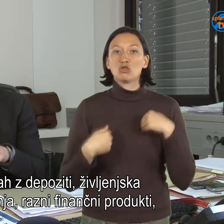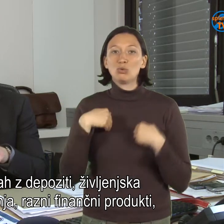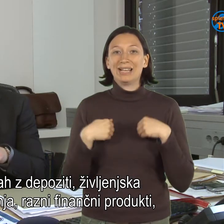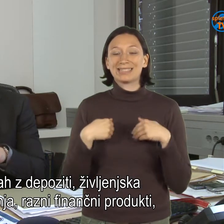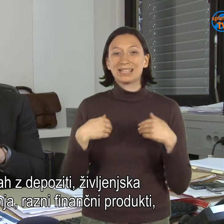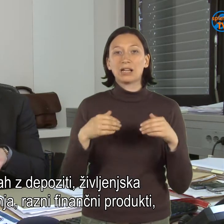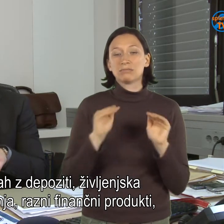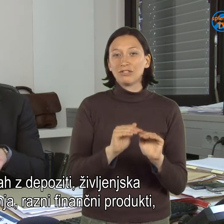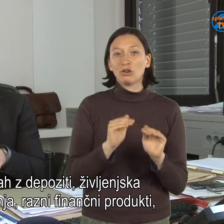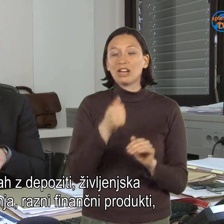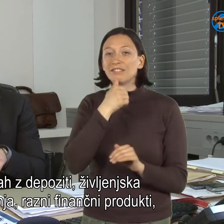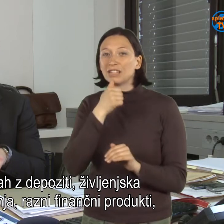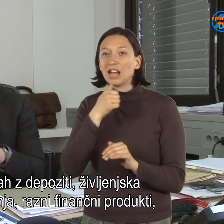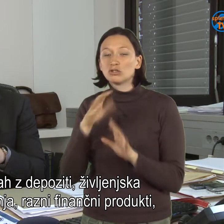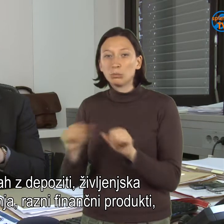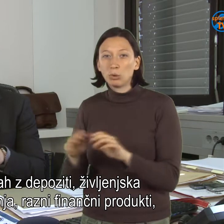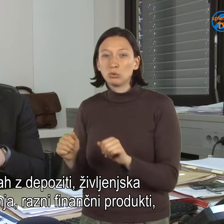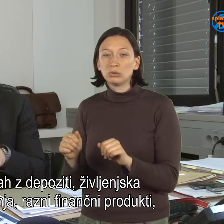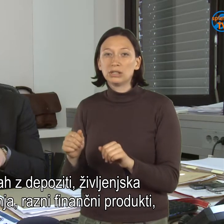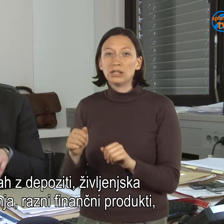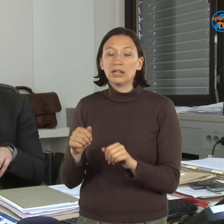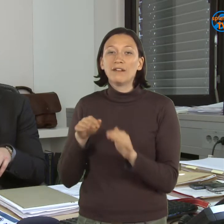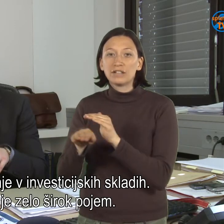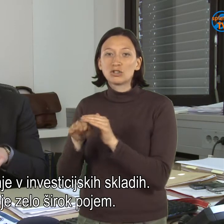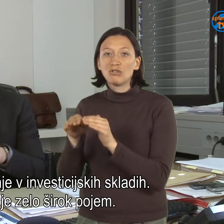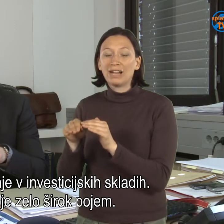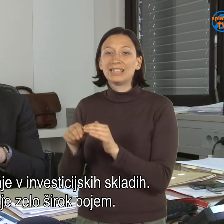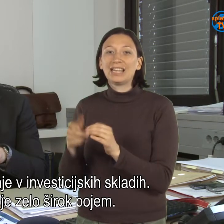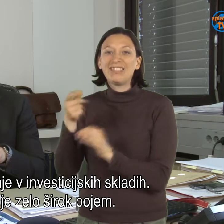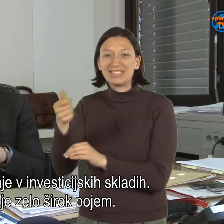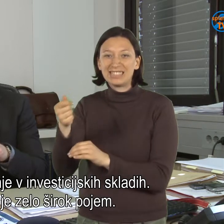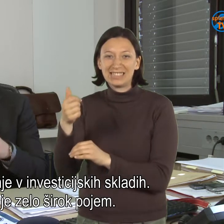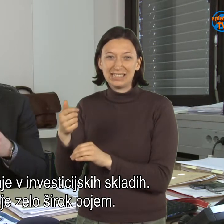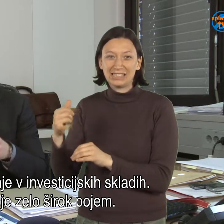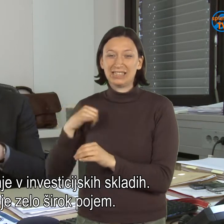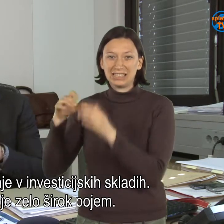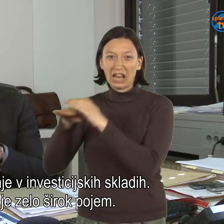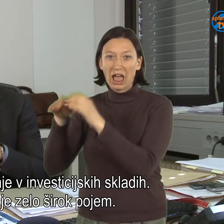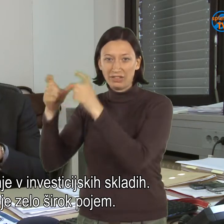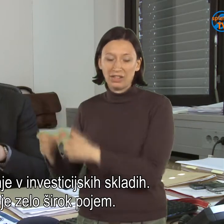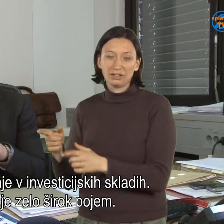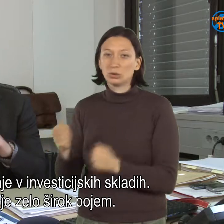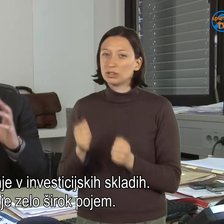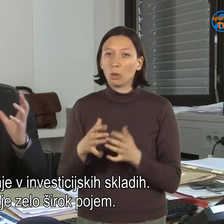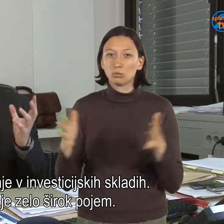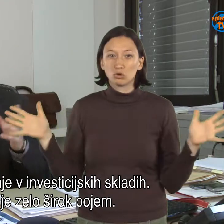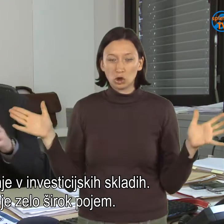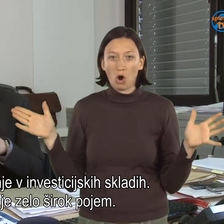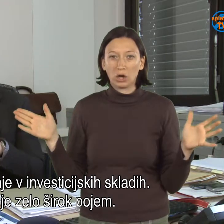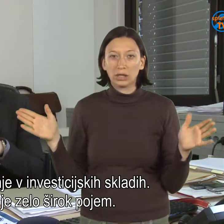življenjska zavarovanja, razni finančni produkti, varčevanje v investicijskih skladih in tako dalje. Se pravi, to je